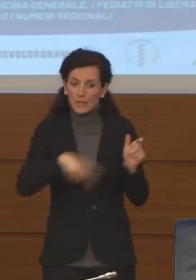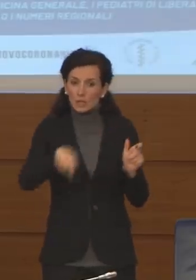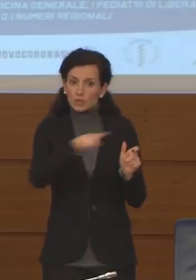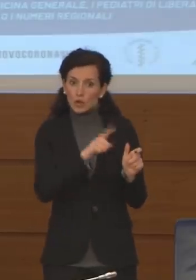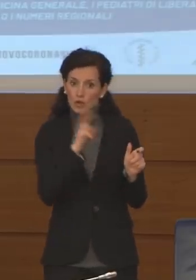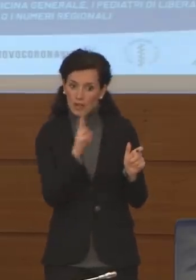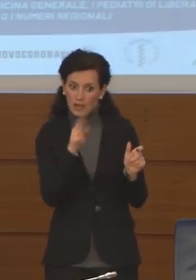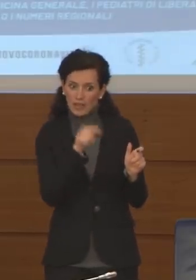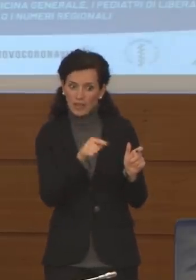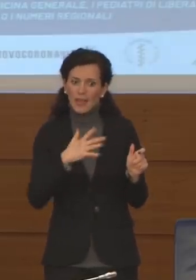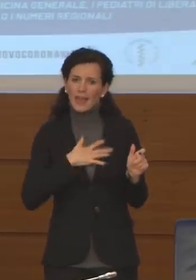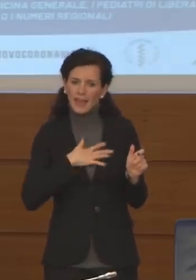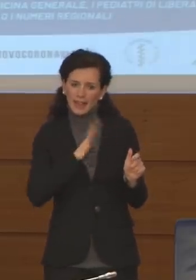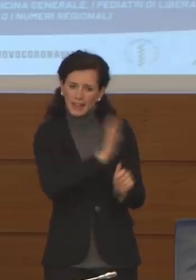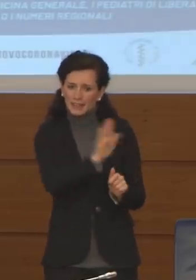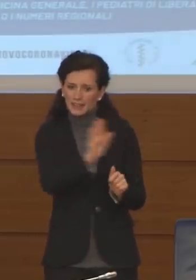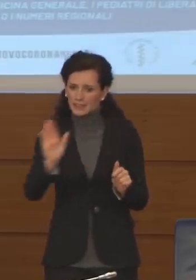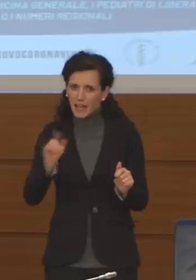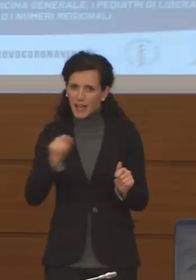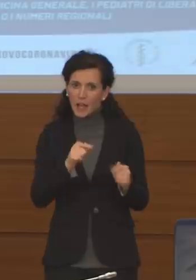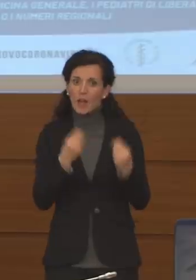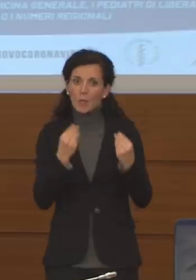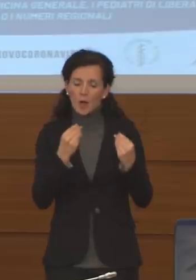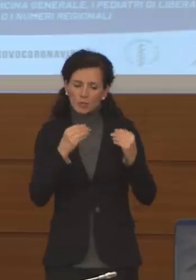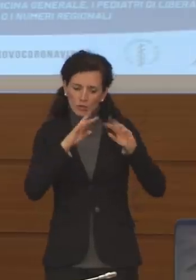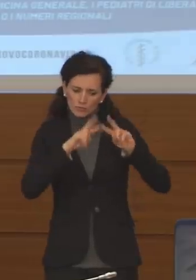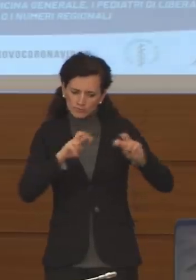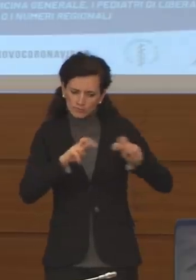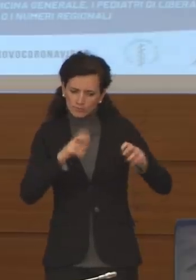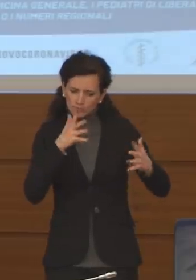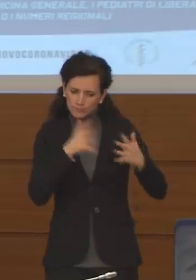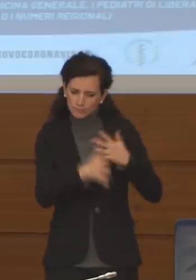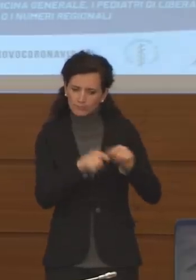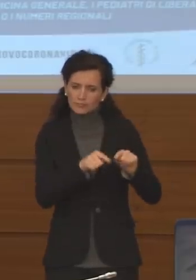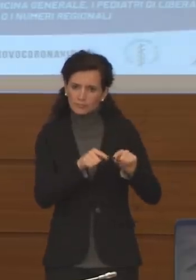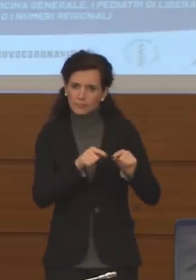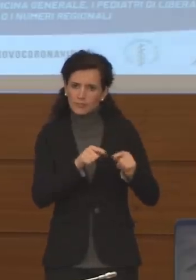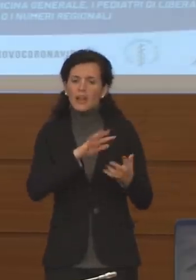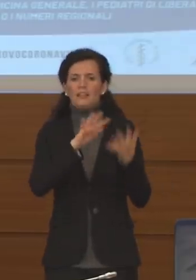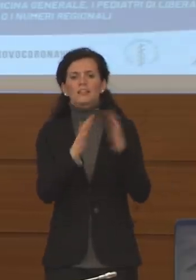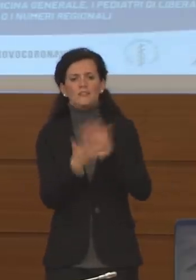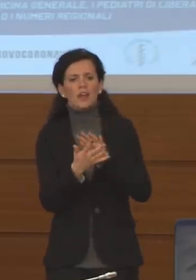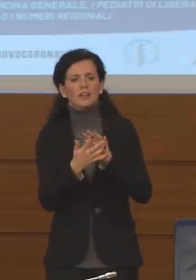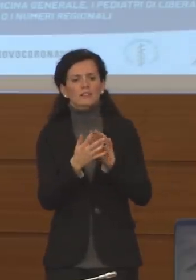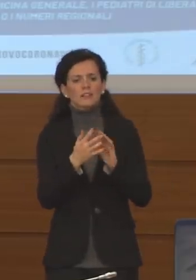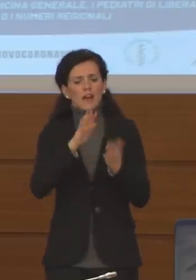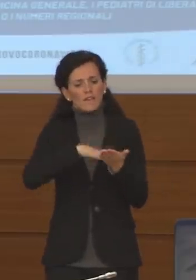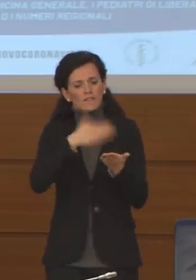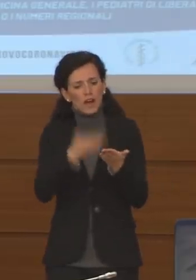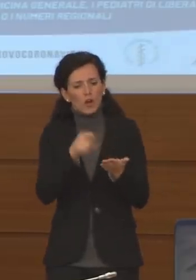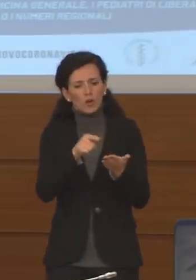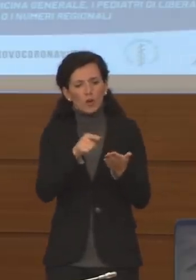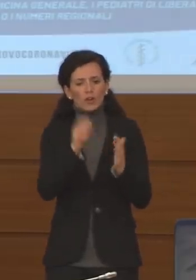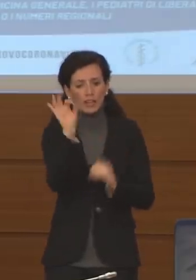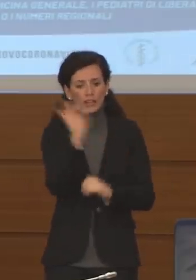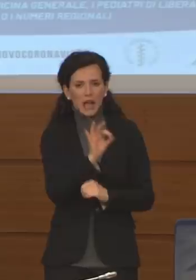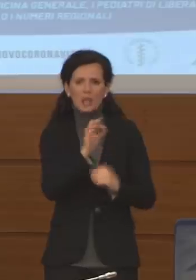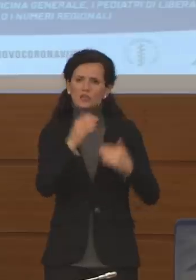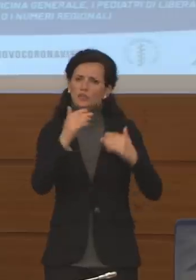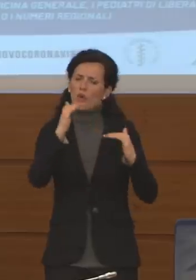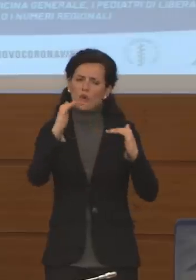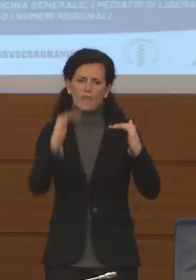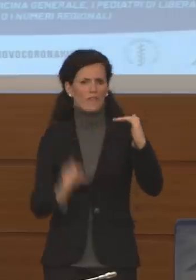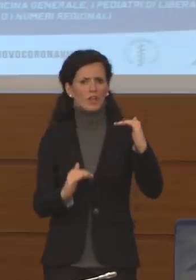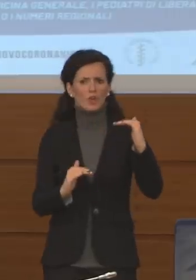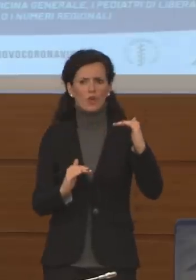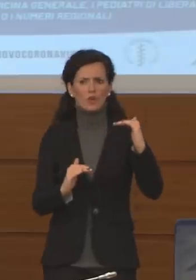una volta stratificata è più bassa rispetto ad altri contesti con dati paragonabili questo un elemento molto